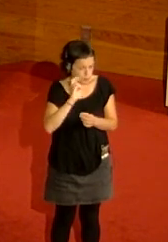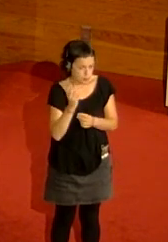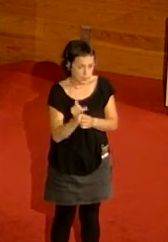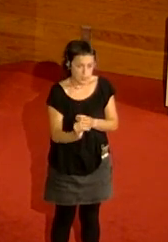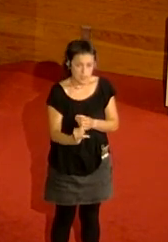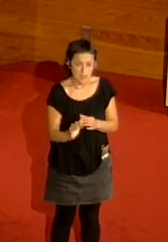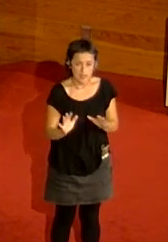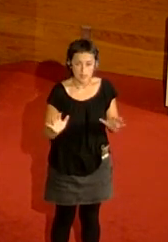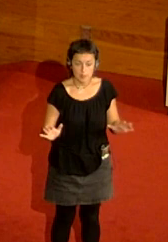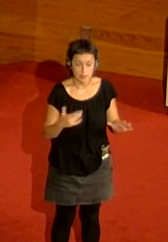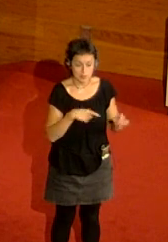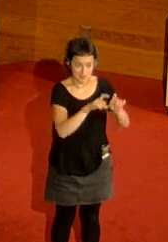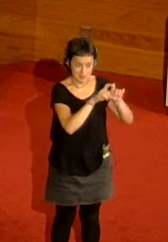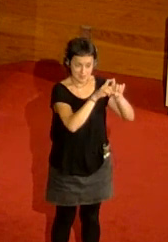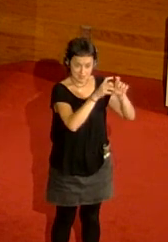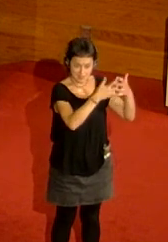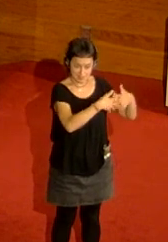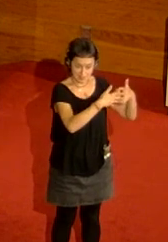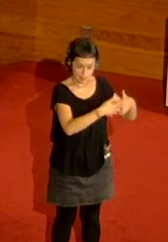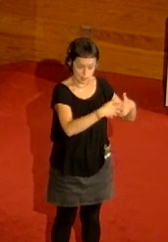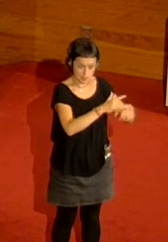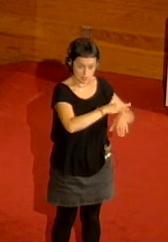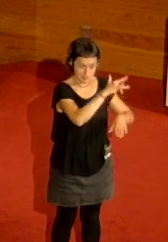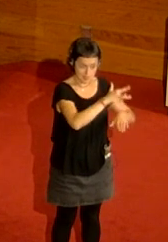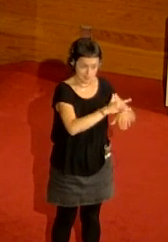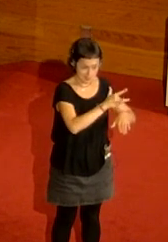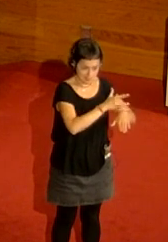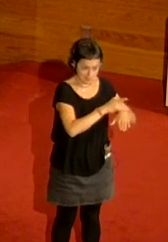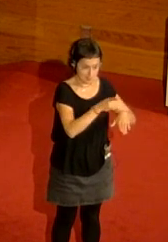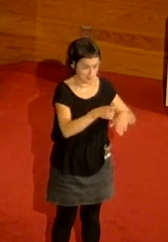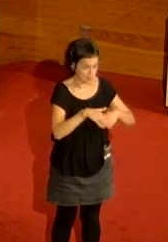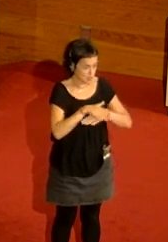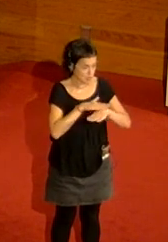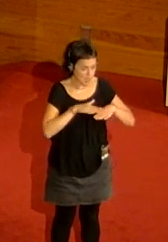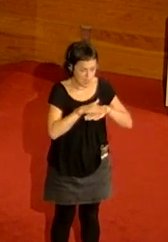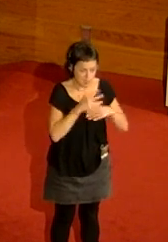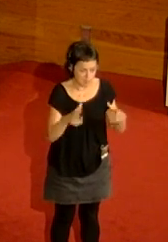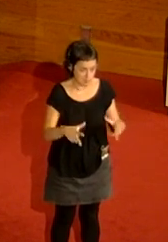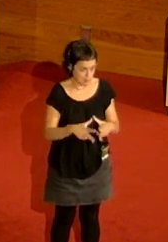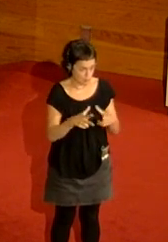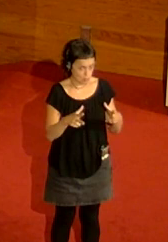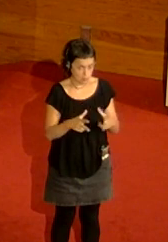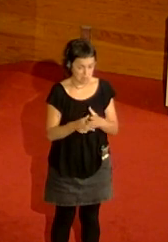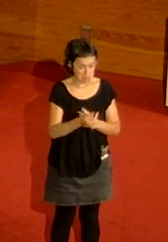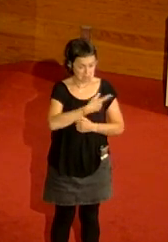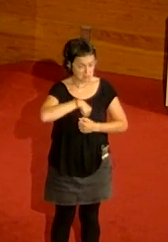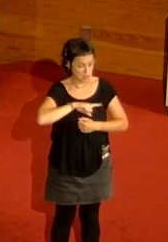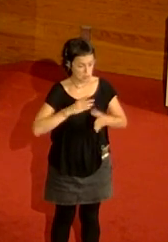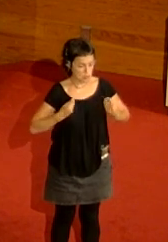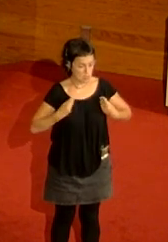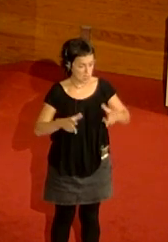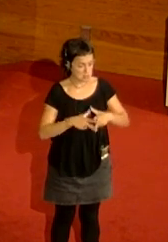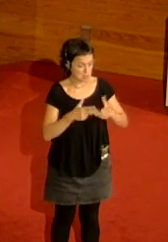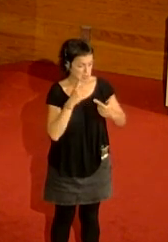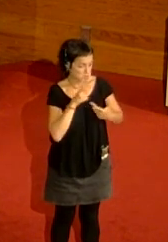tanto esas industrias digitales están conformando el suelo y la estructura social en la que normalizamos nuestra vida social